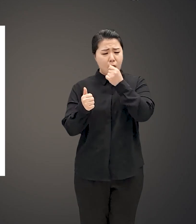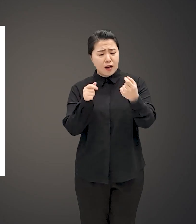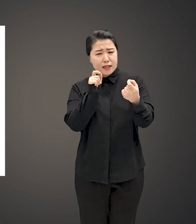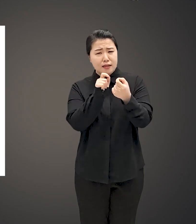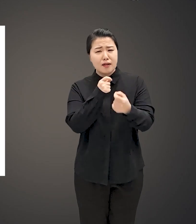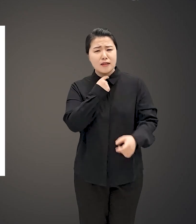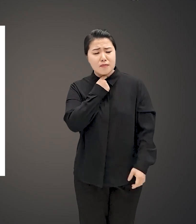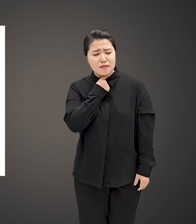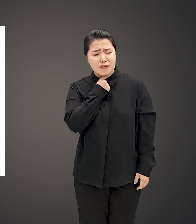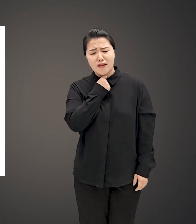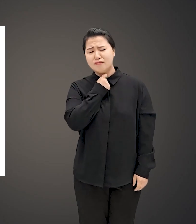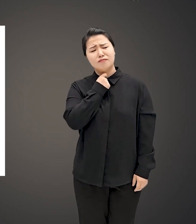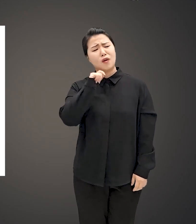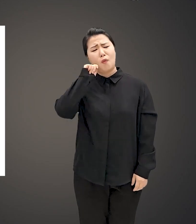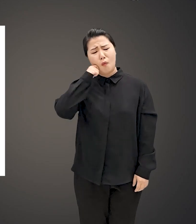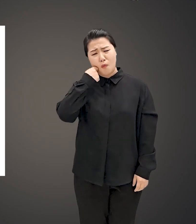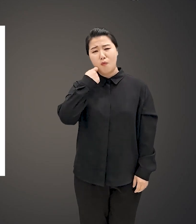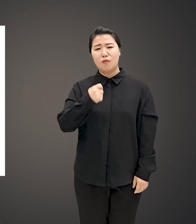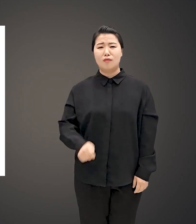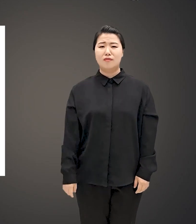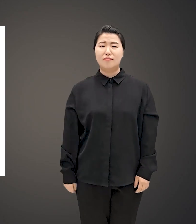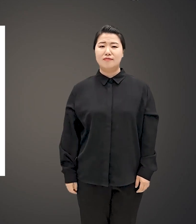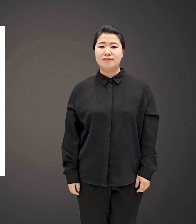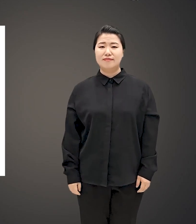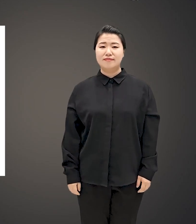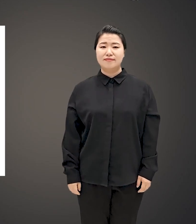길고양이와 친해지고 싶지만 마음처럼 쉽지 않아요.